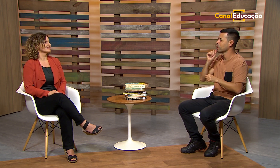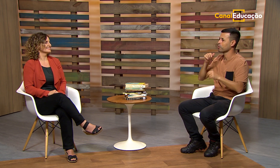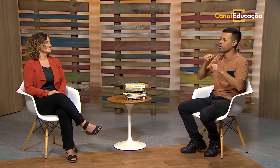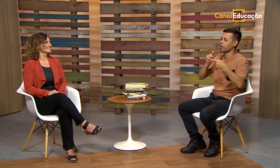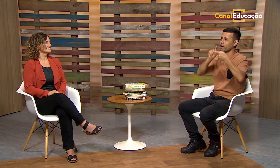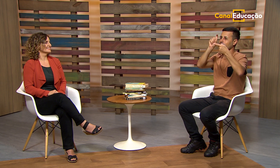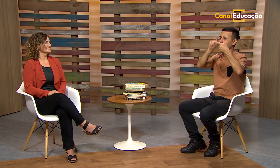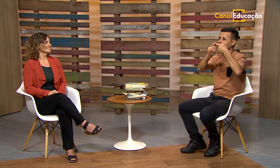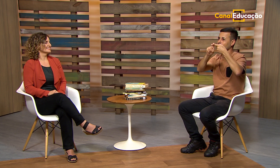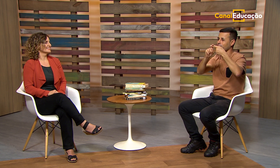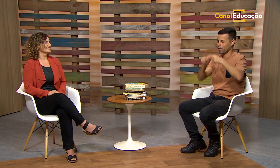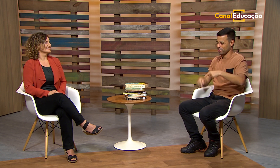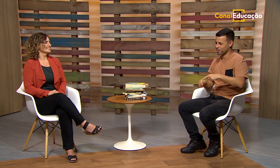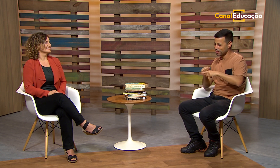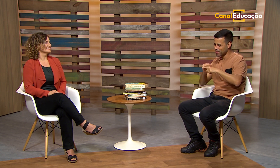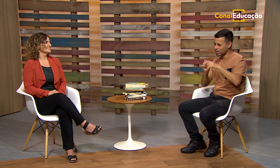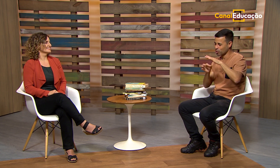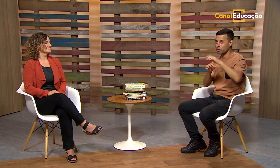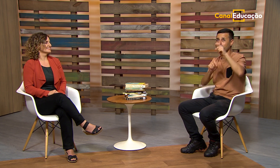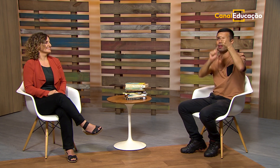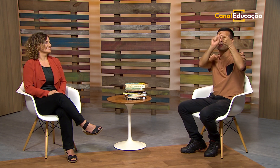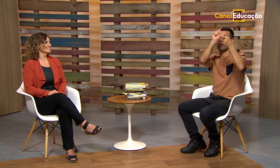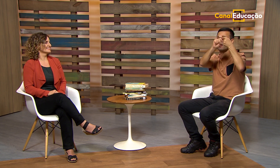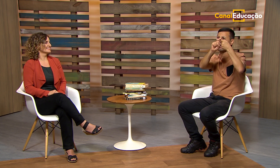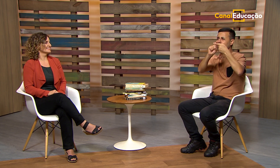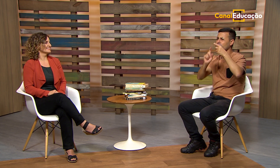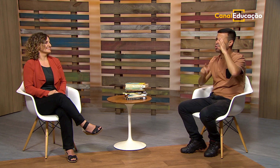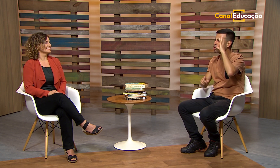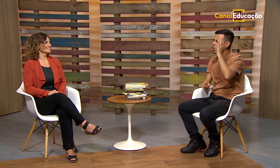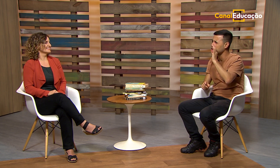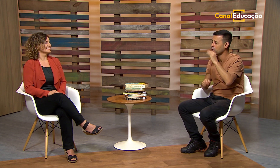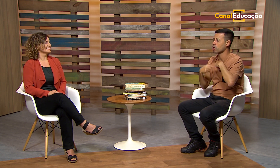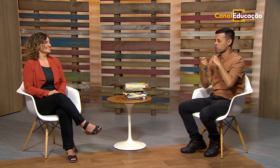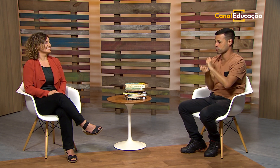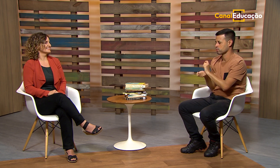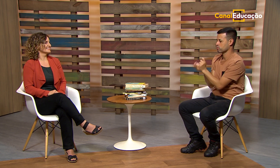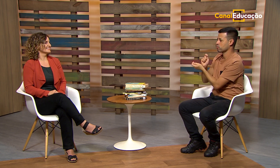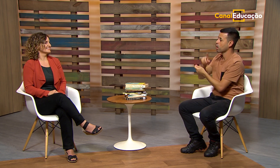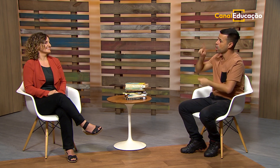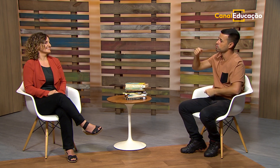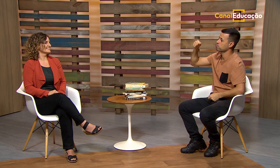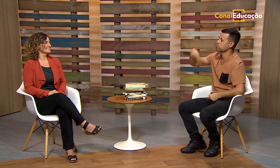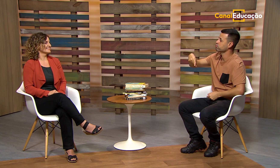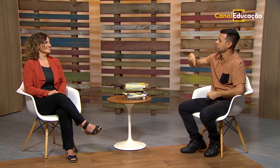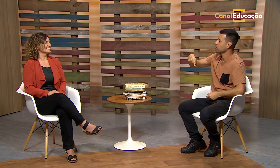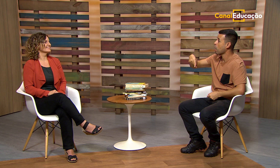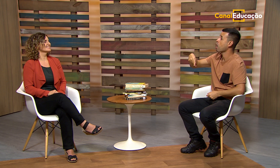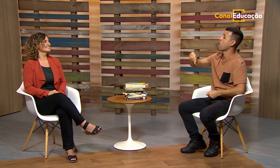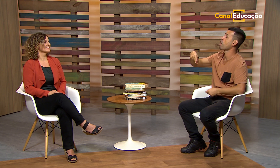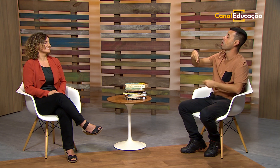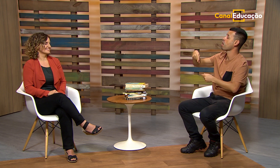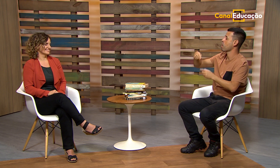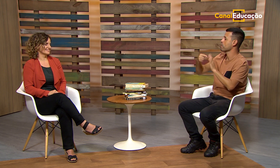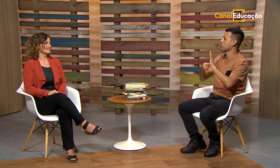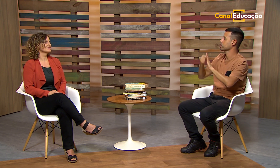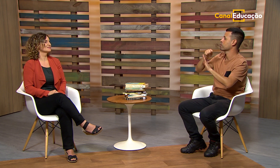interpretação. Um outro exemplo de metáfora que precisou ser adaptada foi pendurar as chuteiras, que tem o conceito de